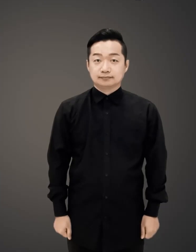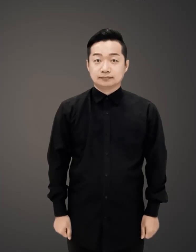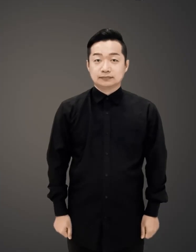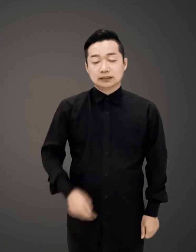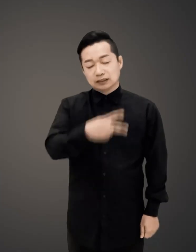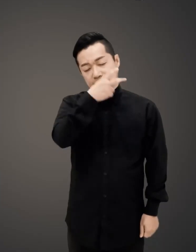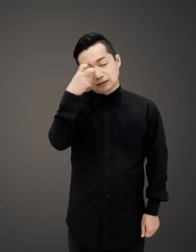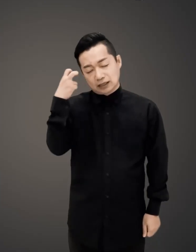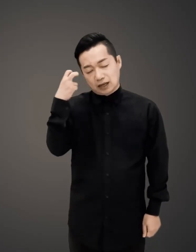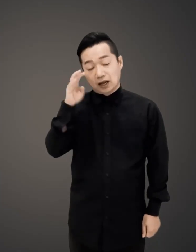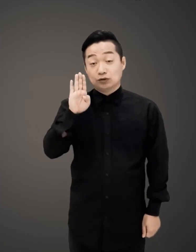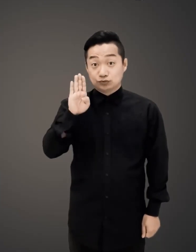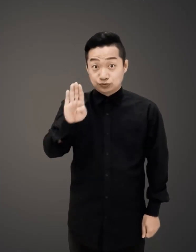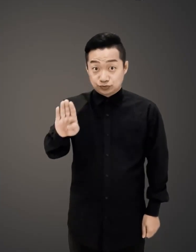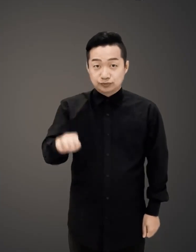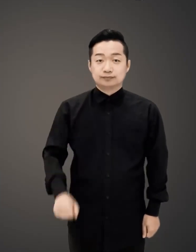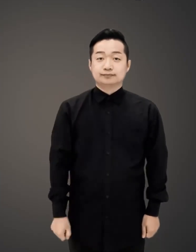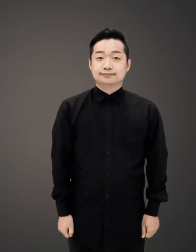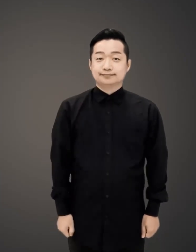긴 잠을 자고 나면